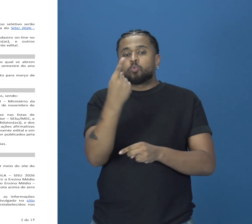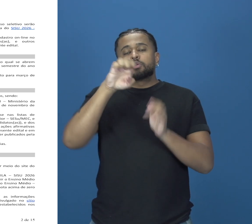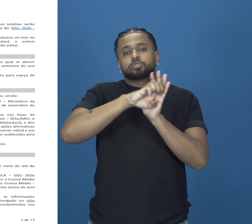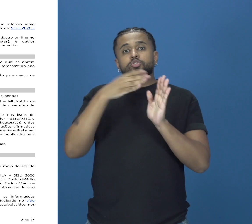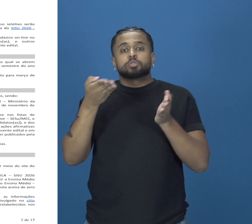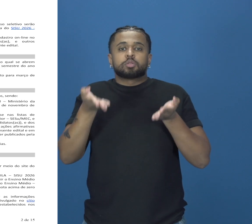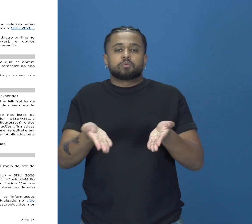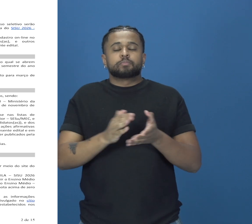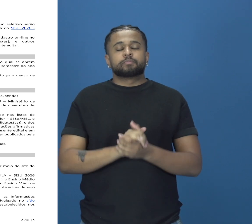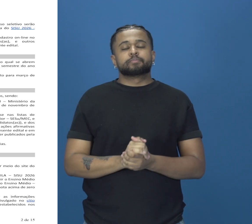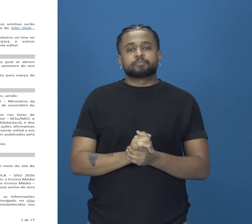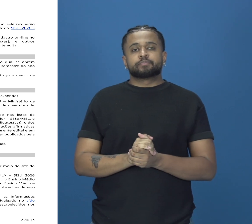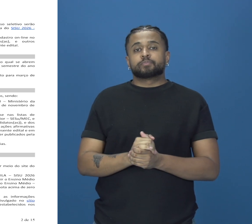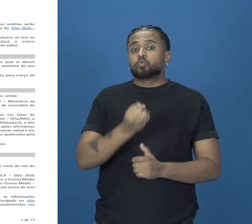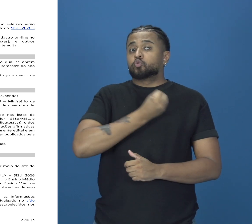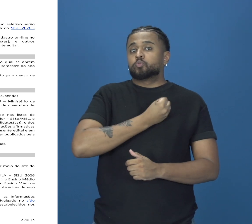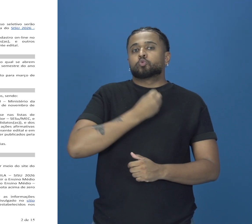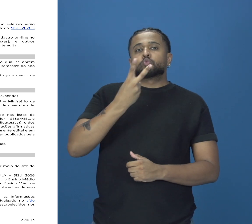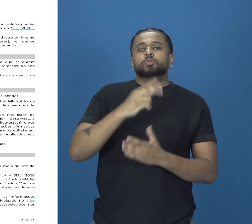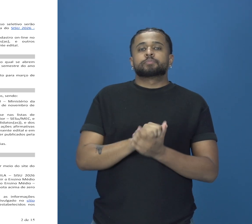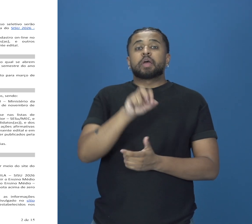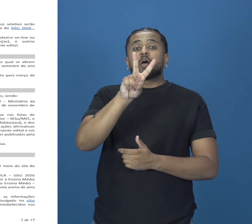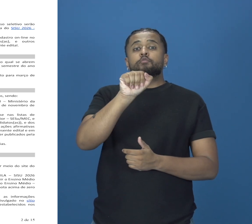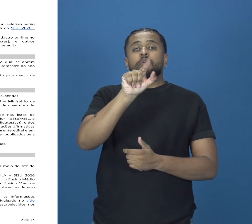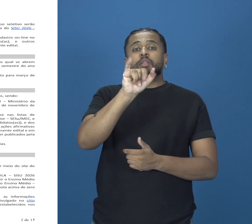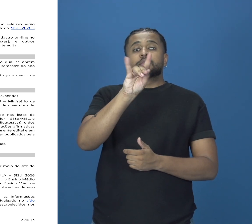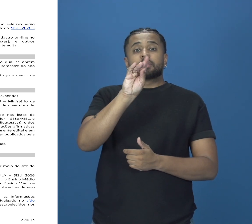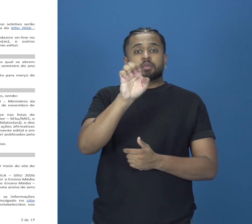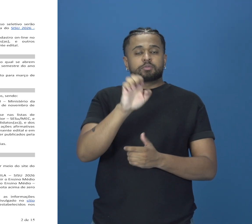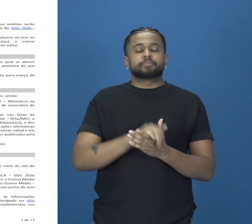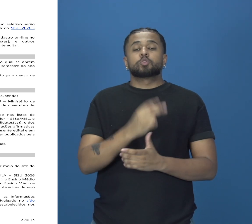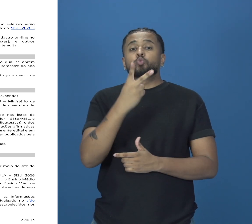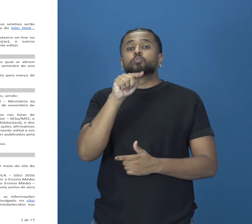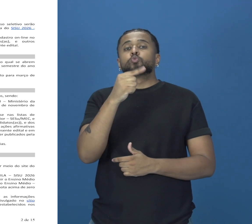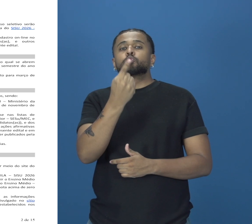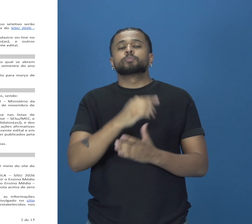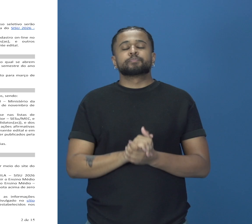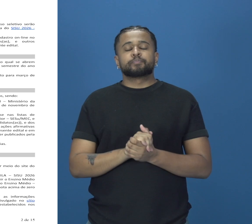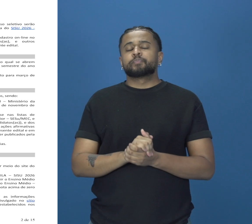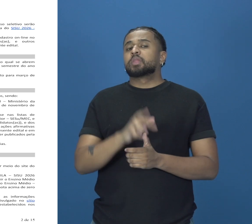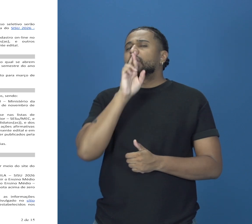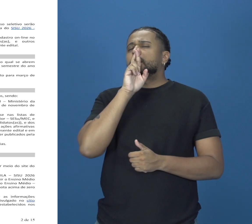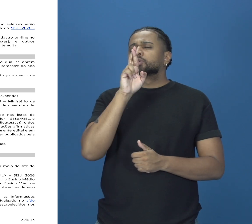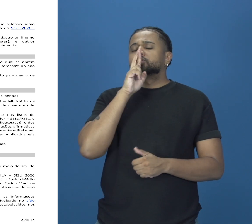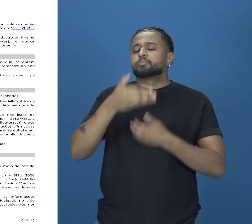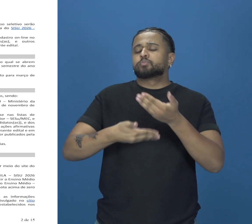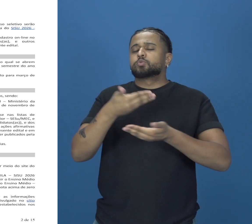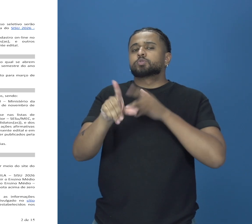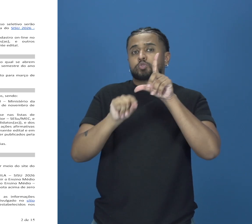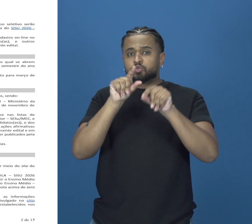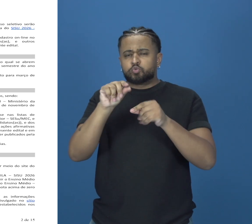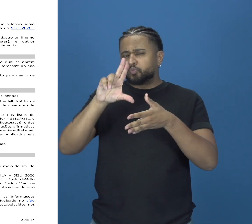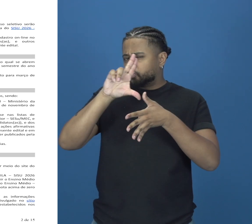edital. Número 2. Da validade. 2.1. Os resultados do processo